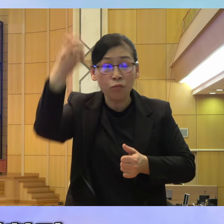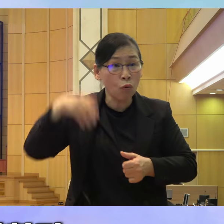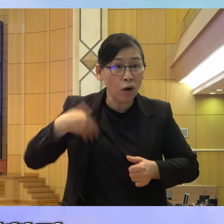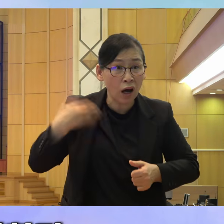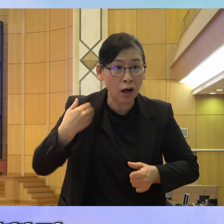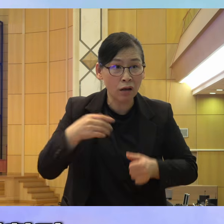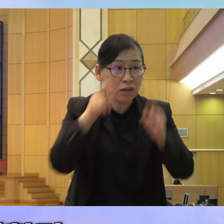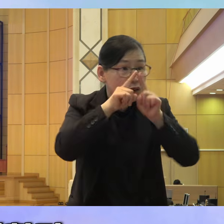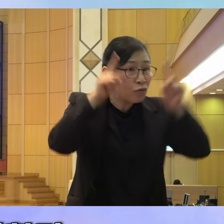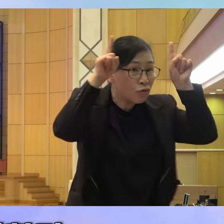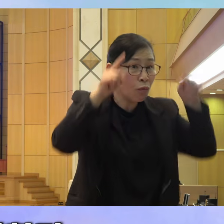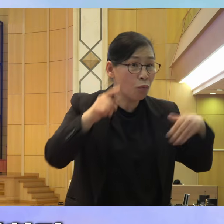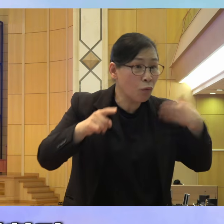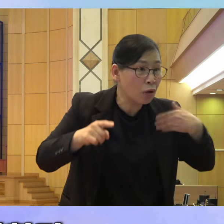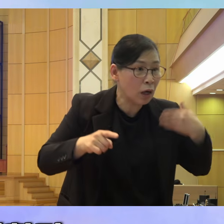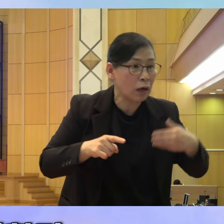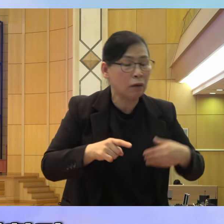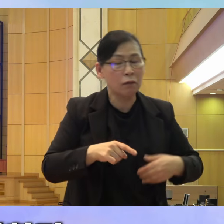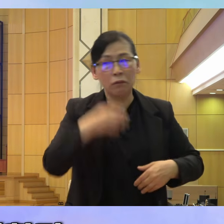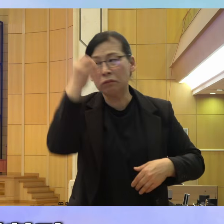돈 하고 있는데 돌아버려.